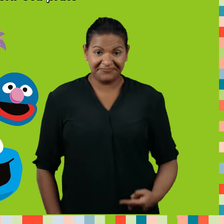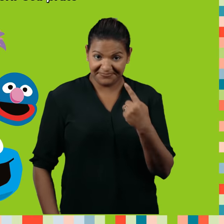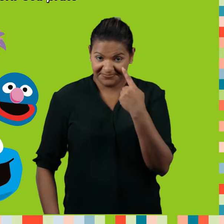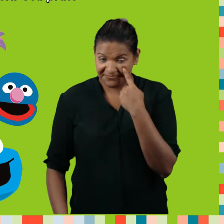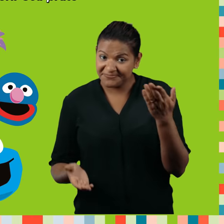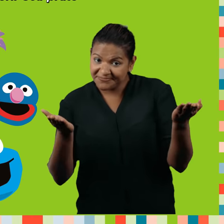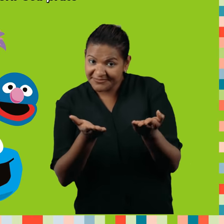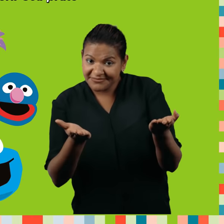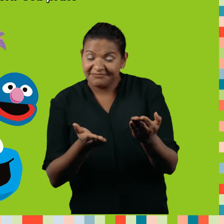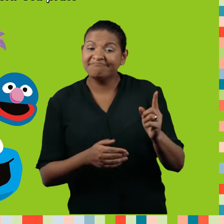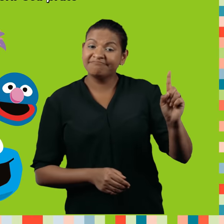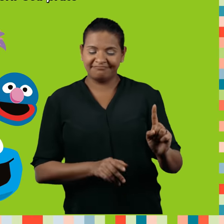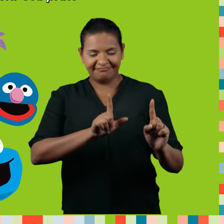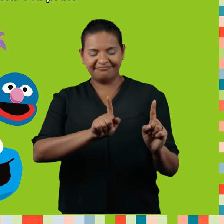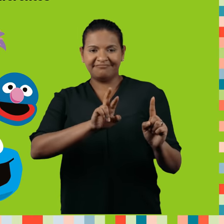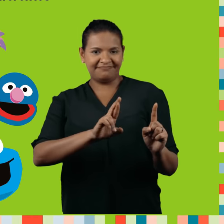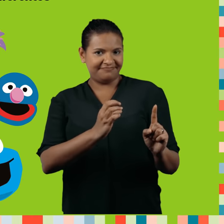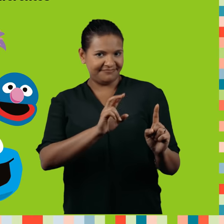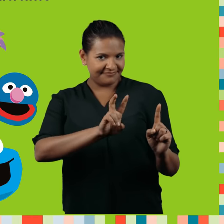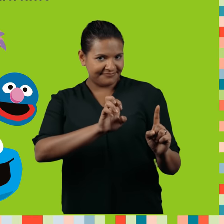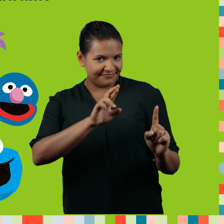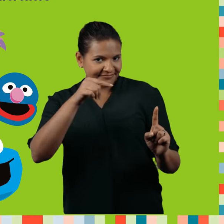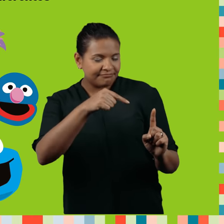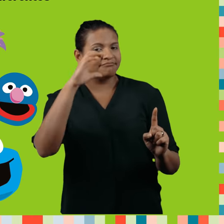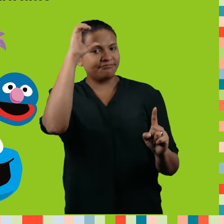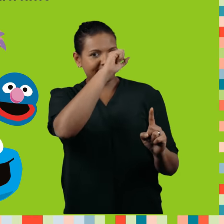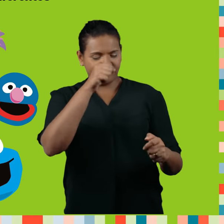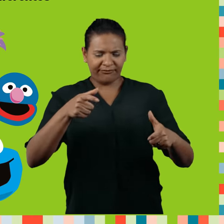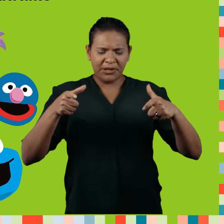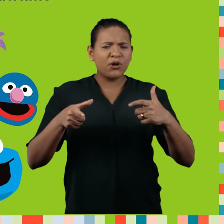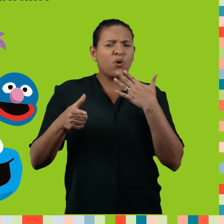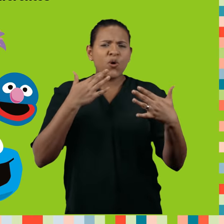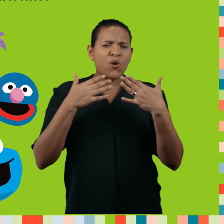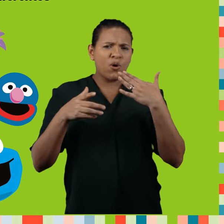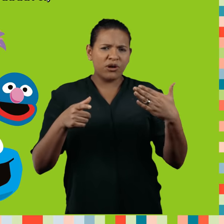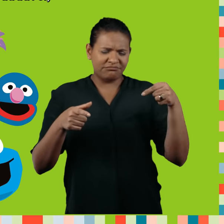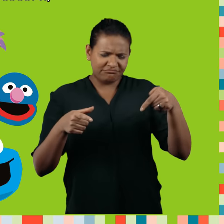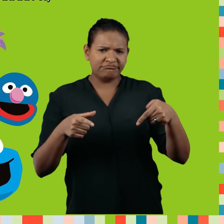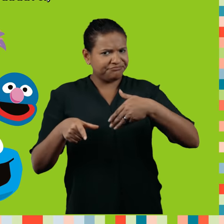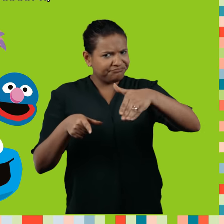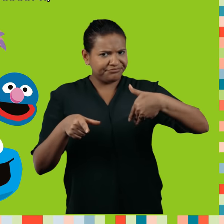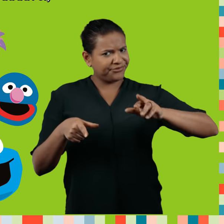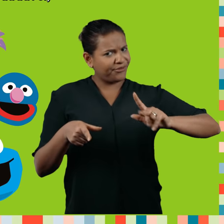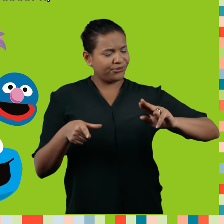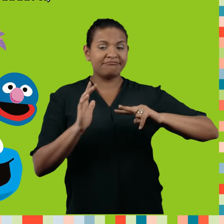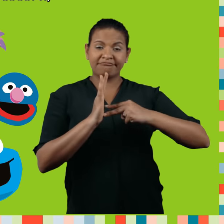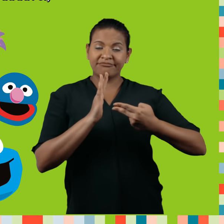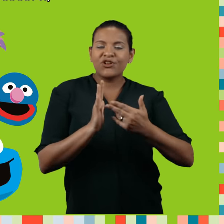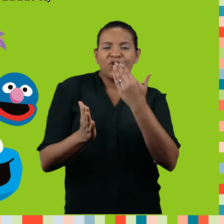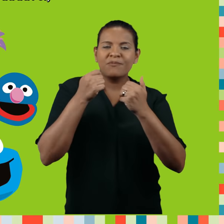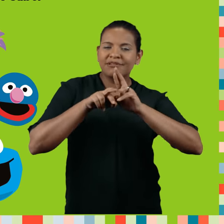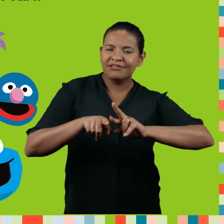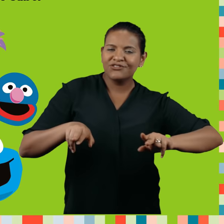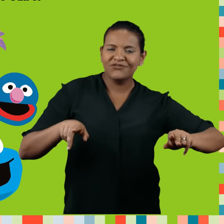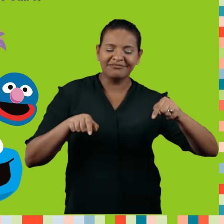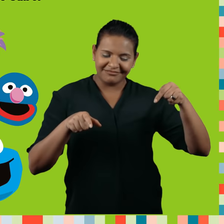Hoje o Grover aprendeu que colorir seu prato com alimentos de cores bem diferentes deixa a nossa alimentação muito mais